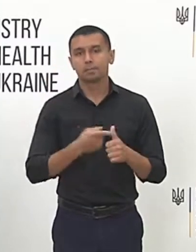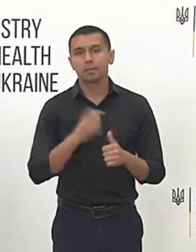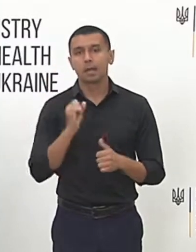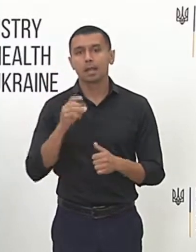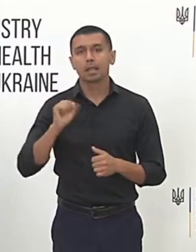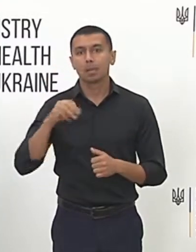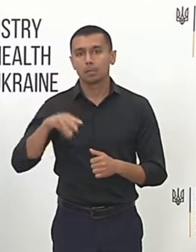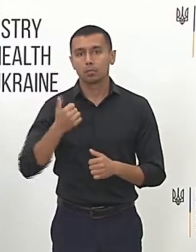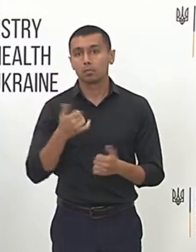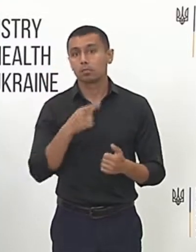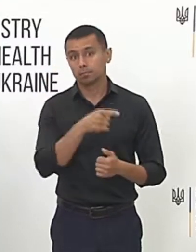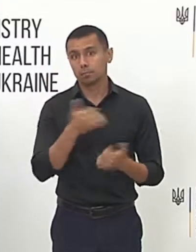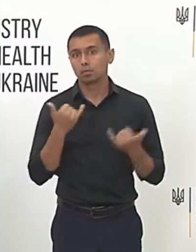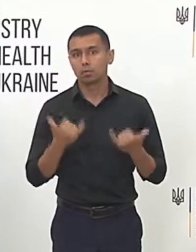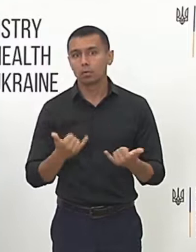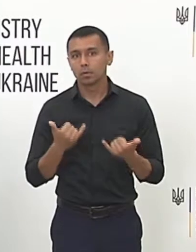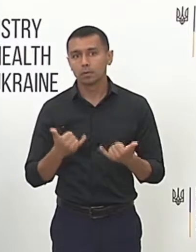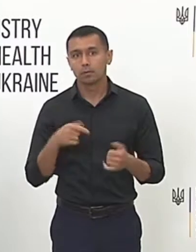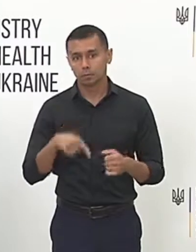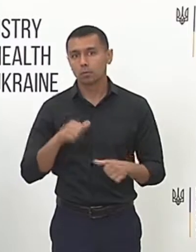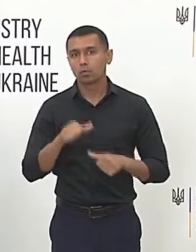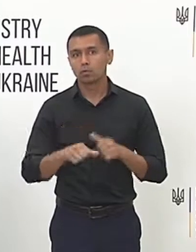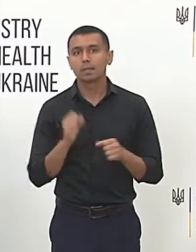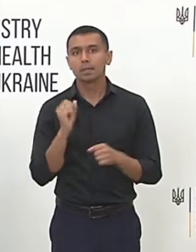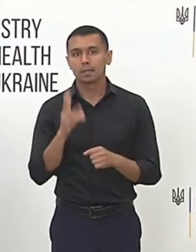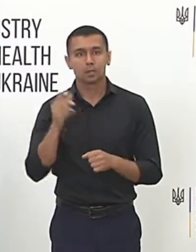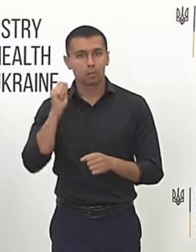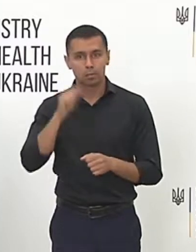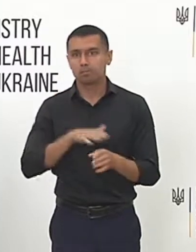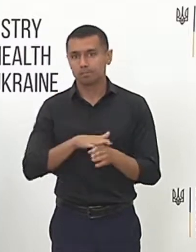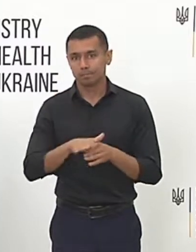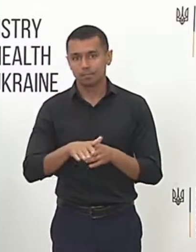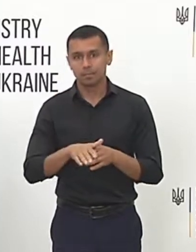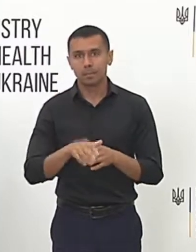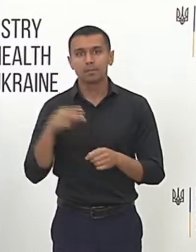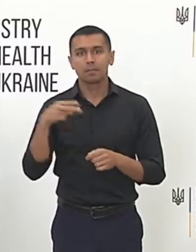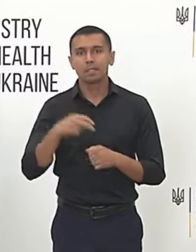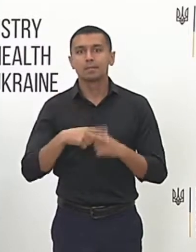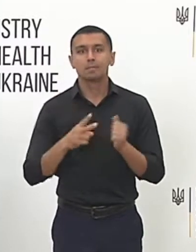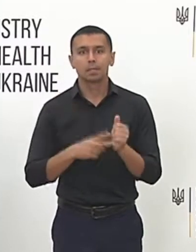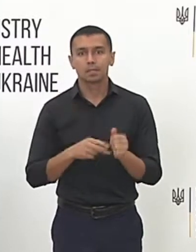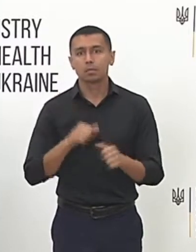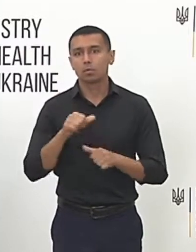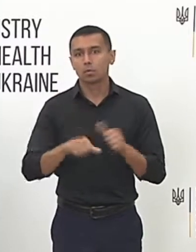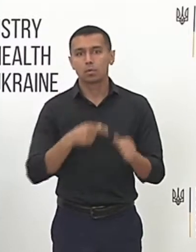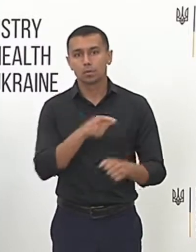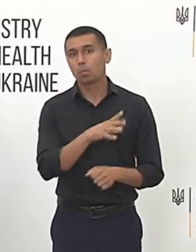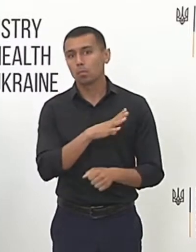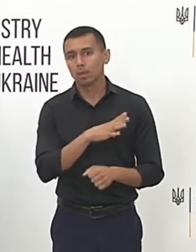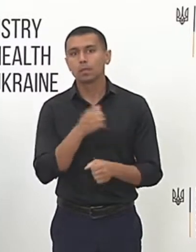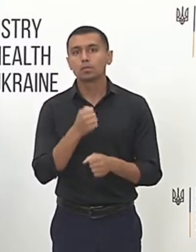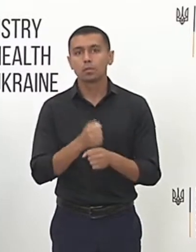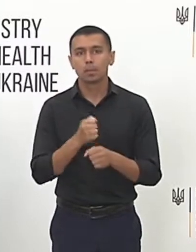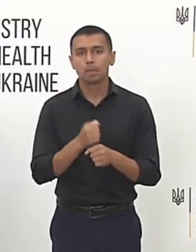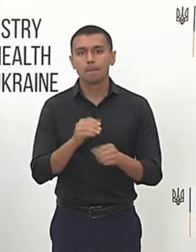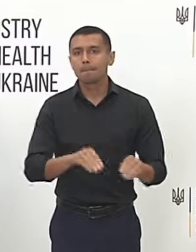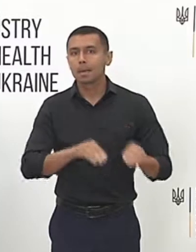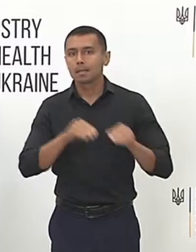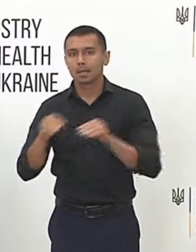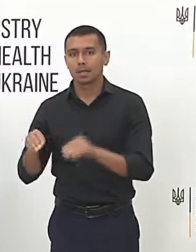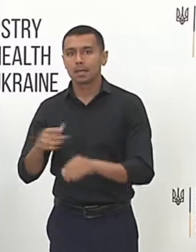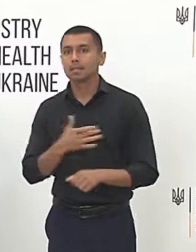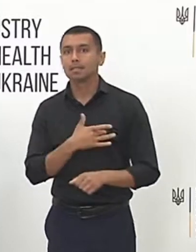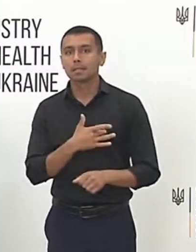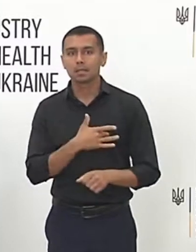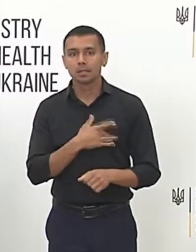Артем. Йому сьогодні в цьому році 13 років. У 2017 році йому була зроблена пересадка